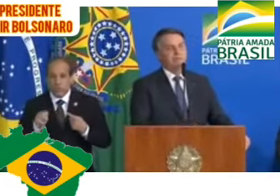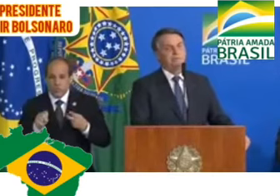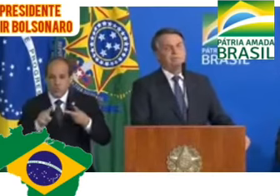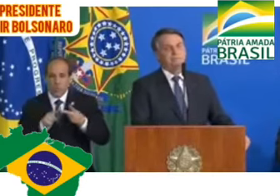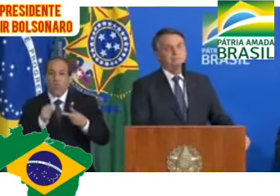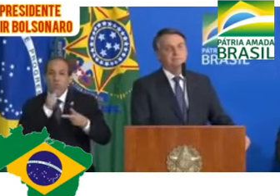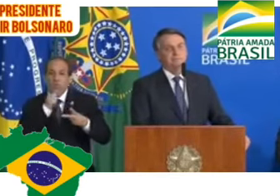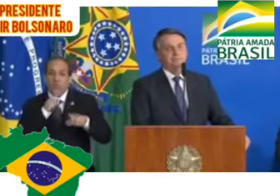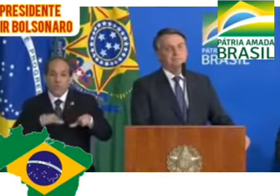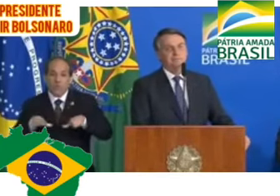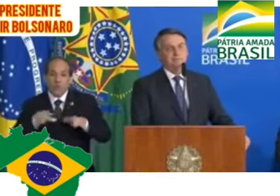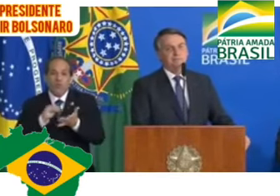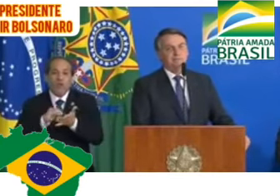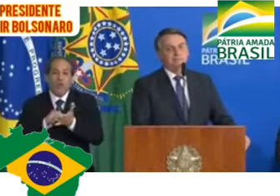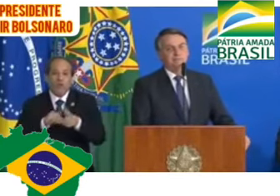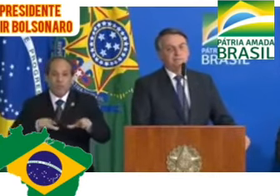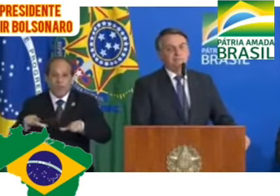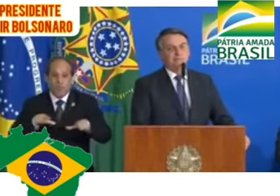e o desemprego.